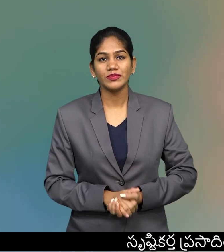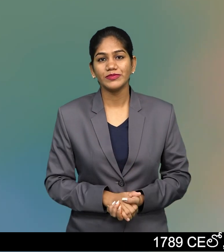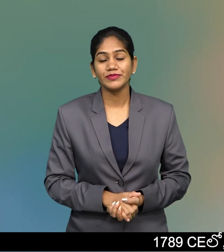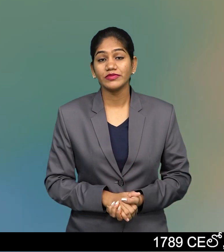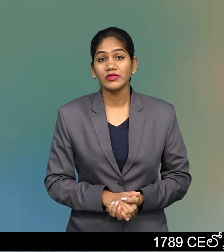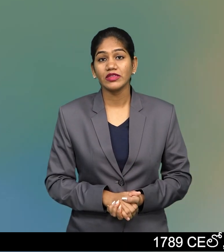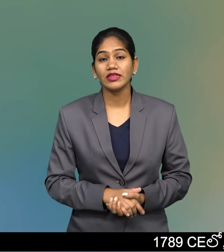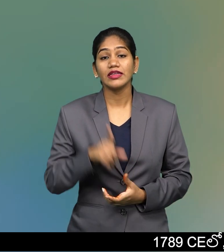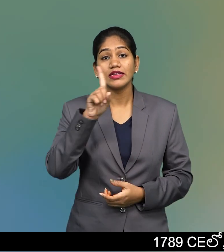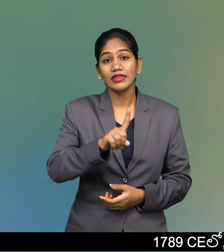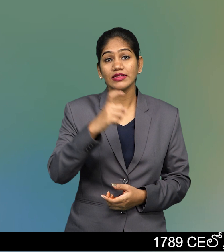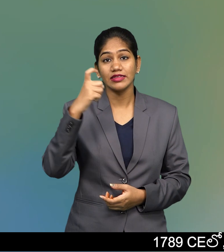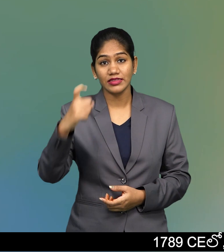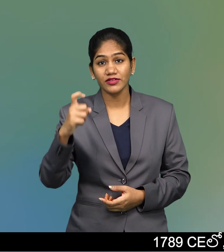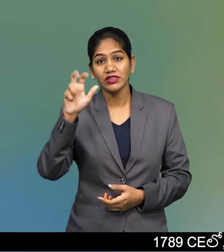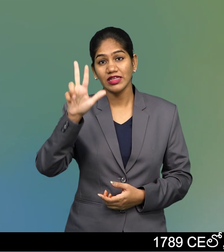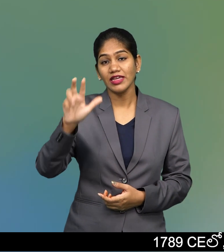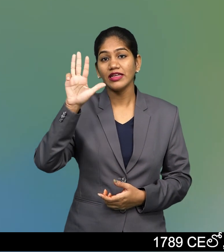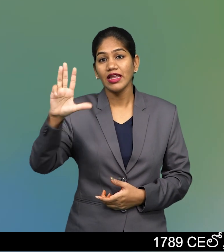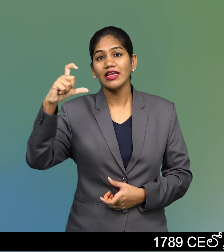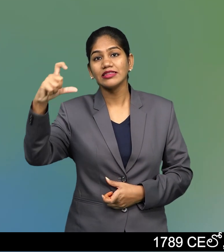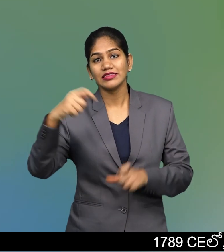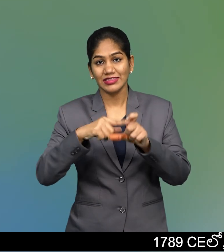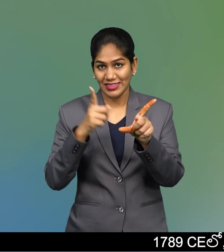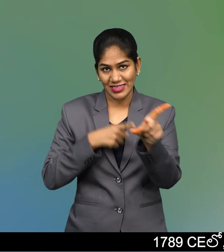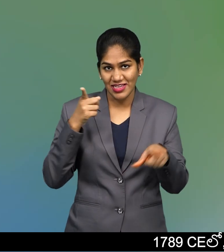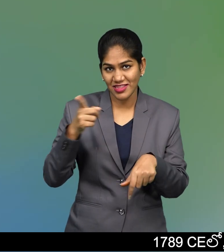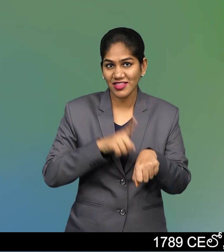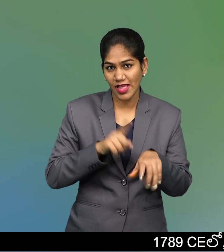– 1789 CEలో యునైటెడ్ స్టేట్స్ ఆఫ్